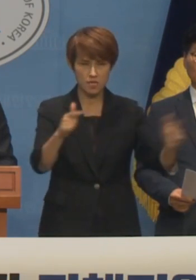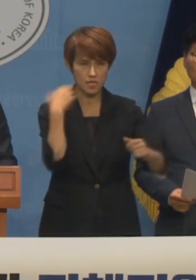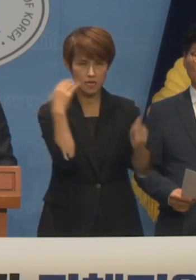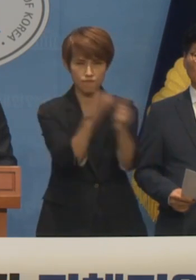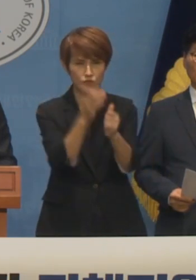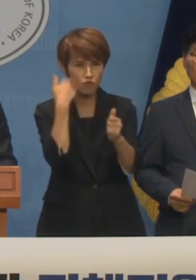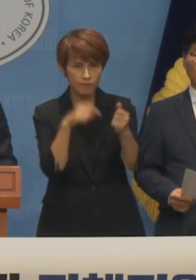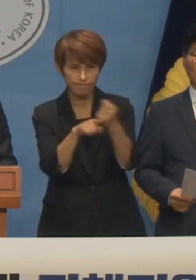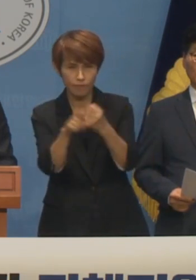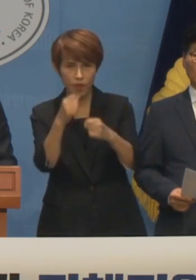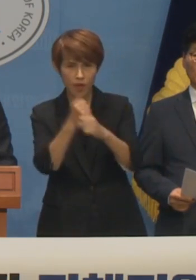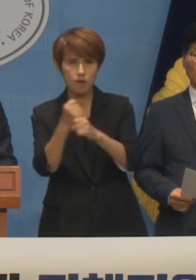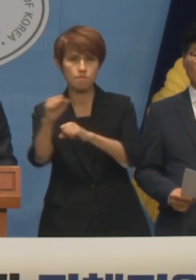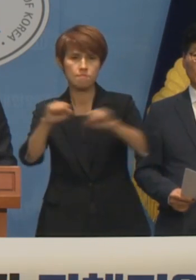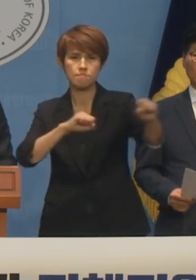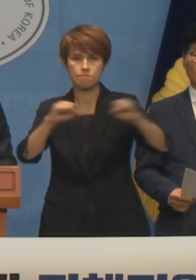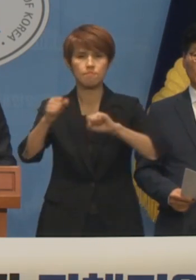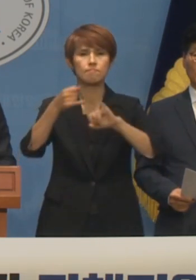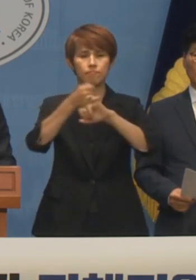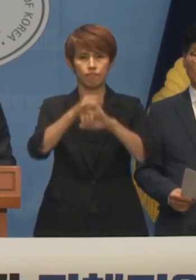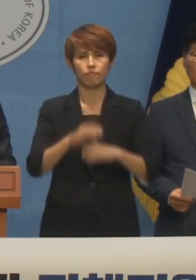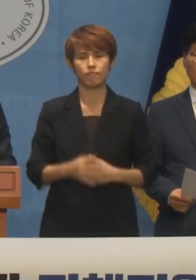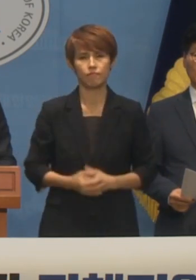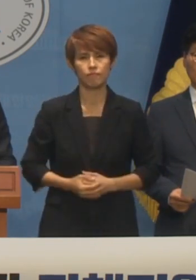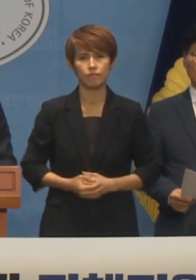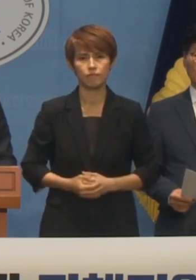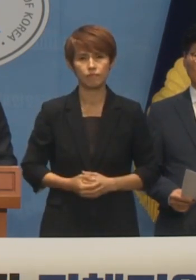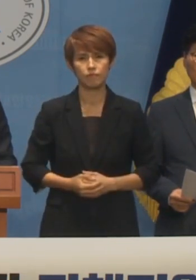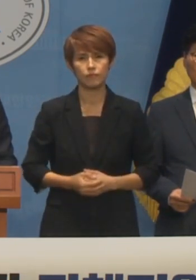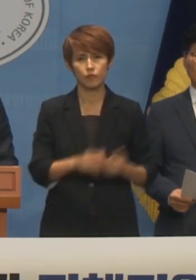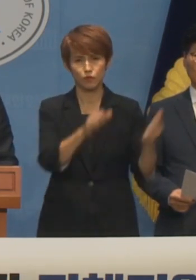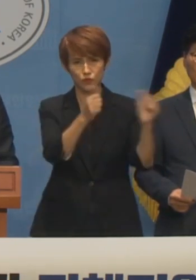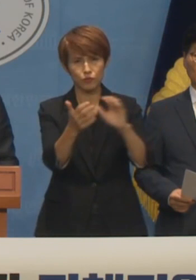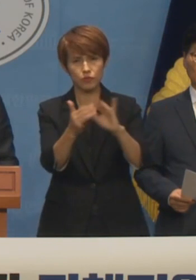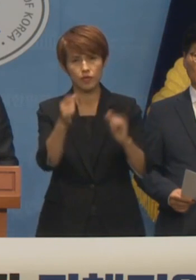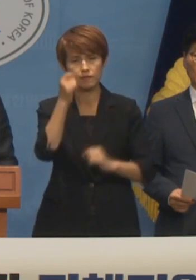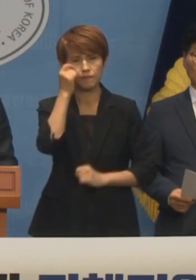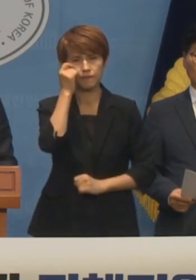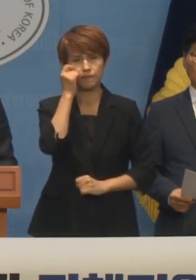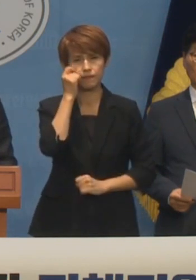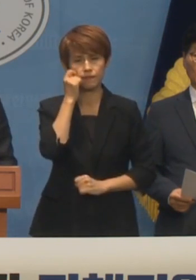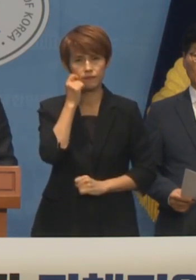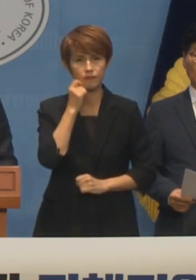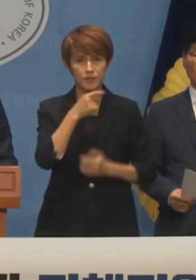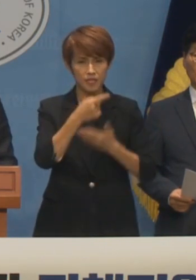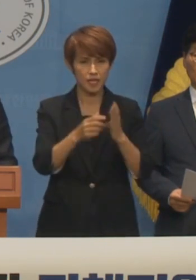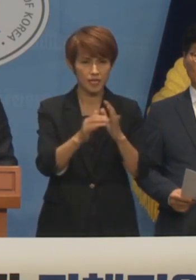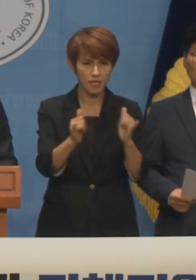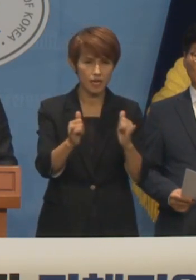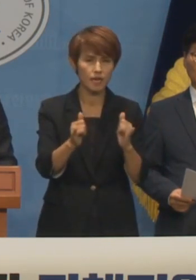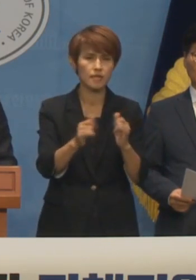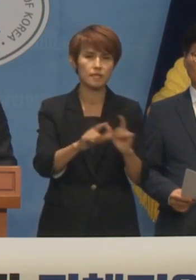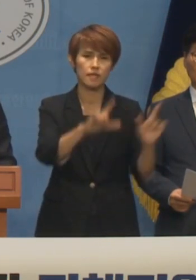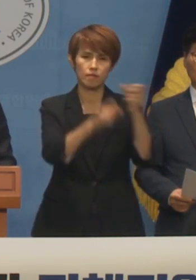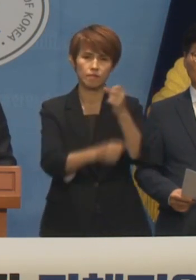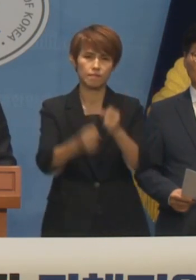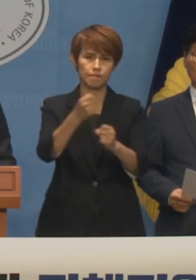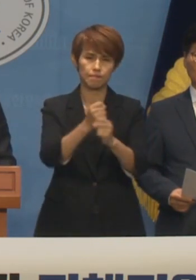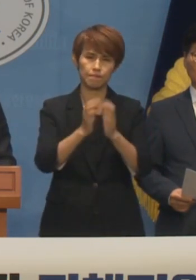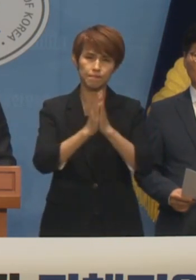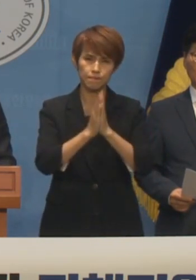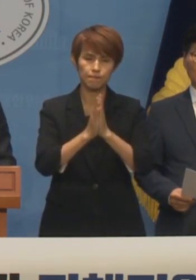데 앞장설 것이다. 다시 한번 희생자들의 명복을 빌며 피해자들의 일상 회복을